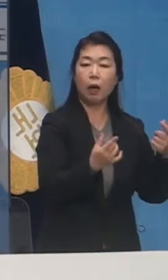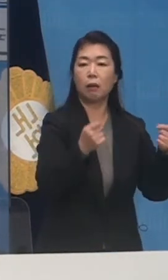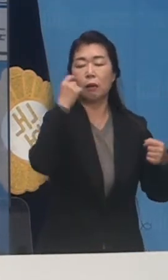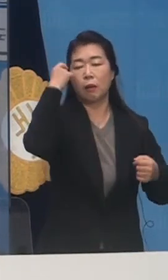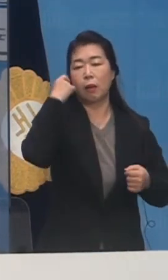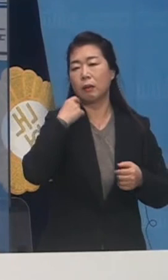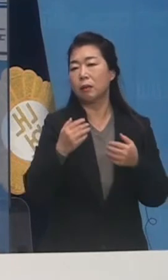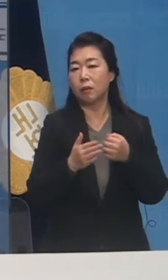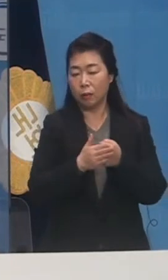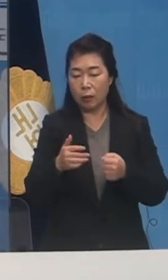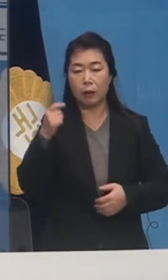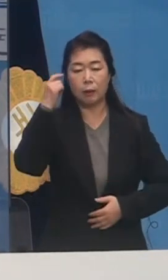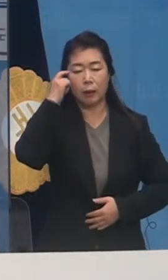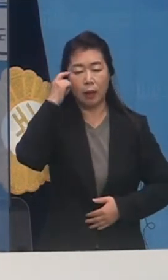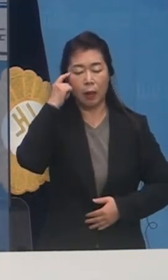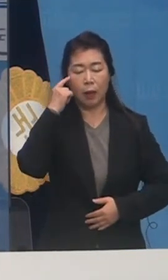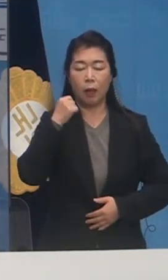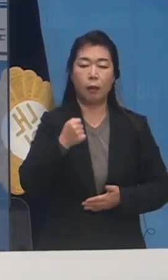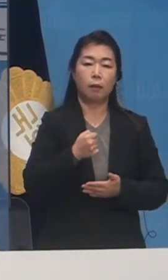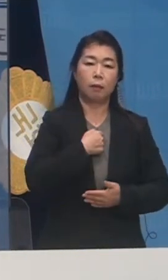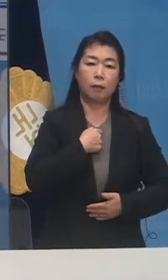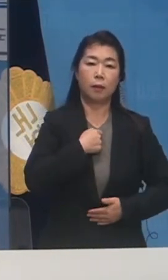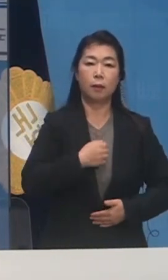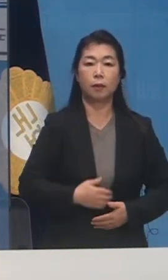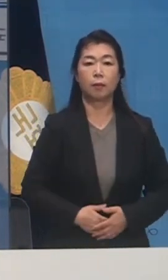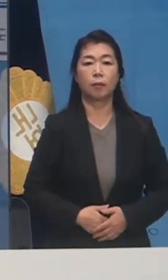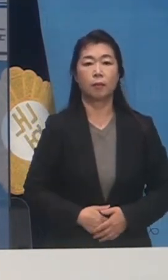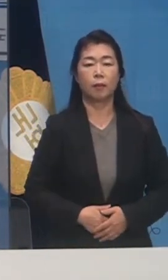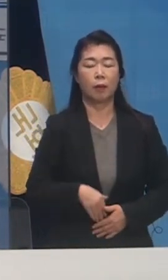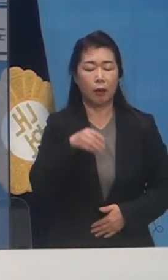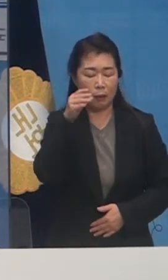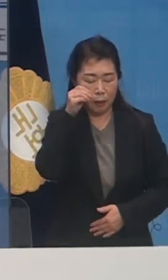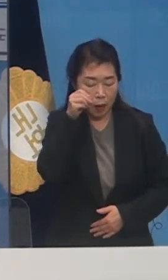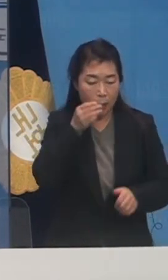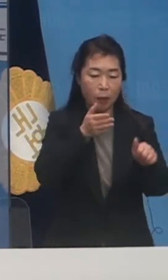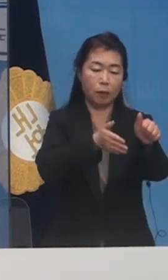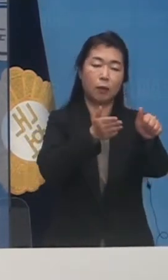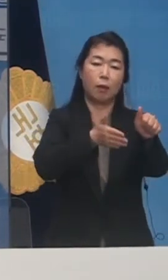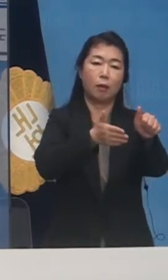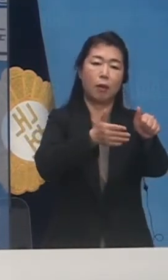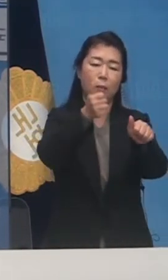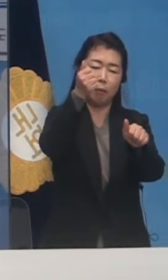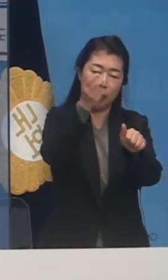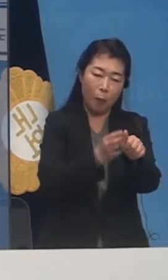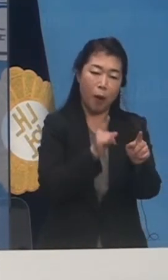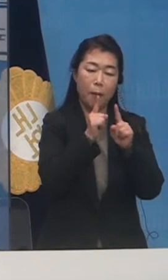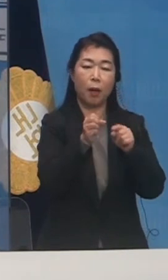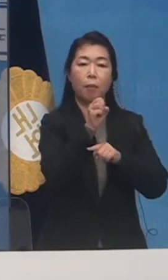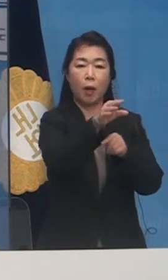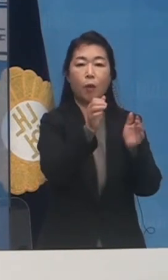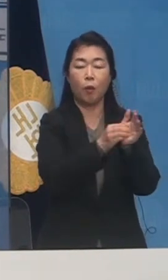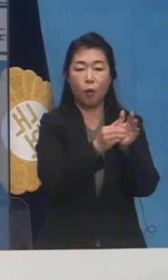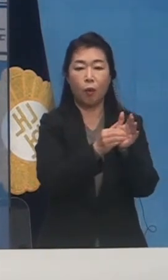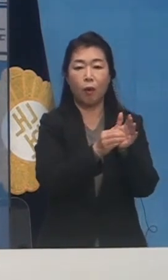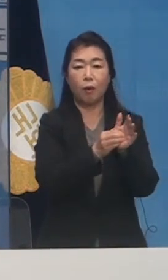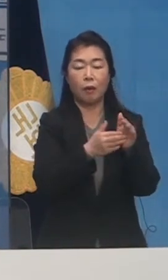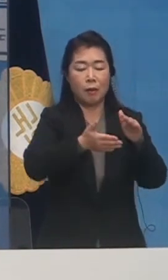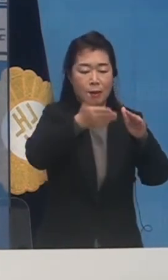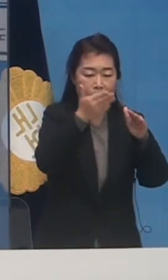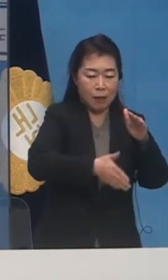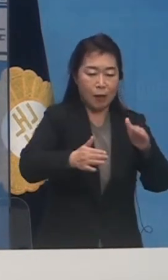같다는 생각이 들기도 합니다. 제발 도와달라고 몇 번이나 말하고